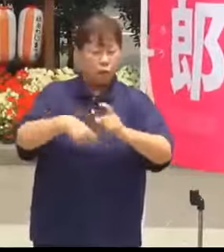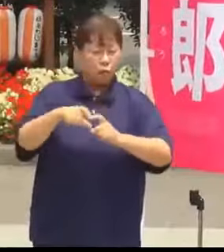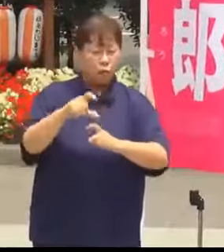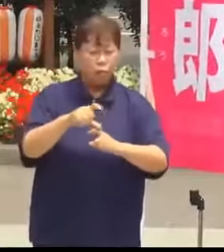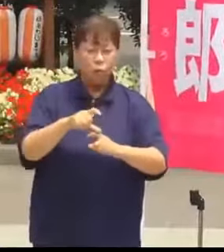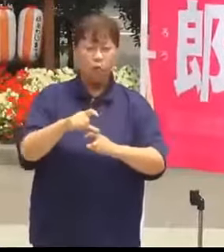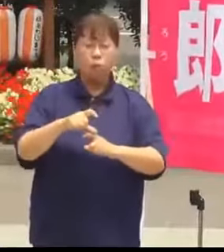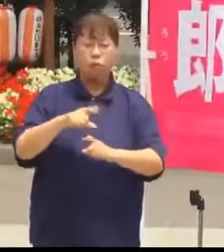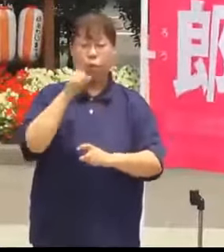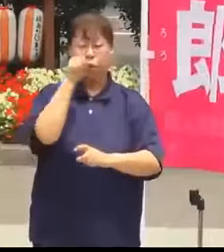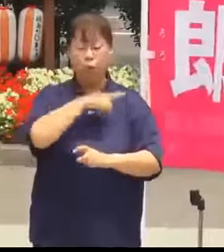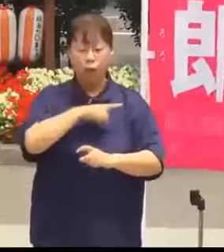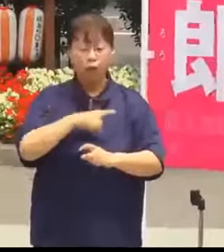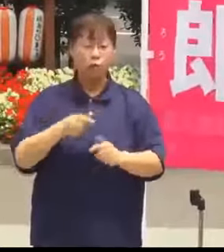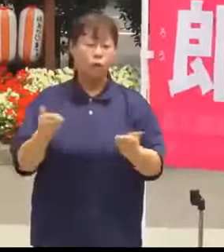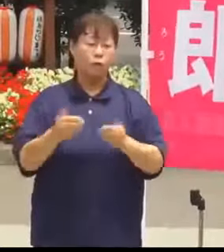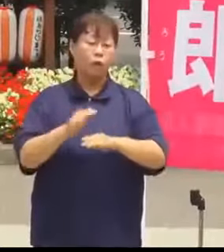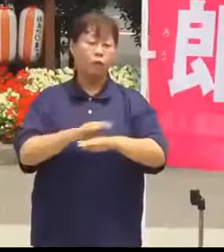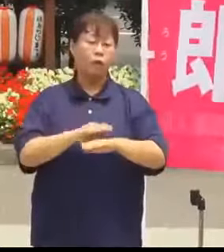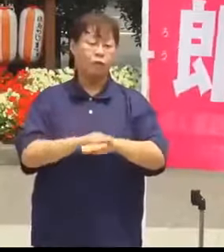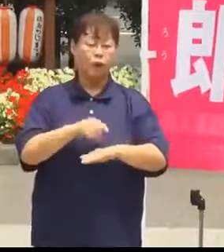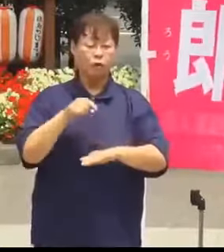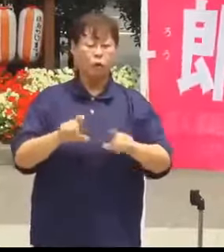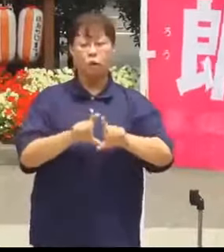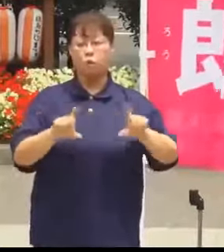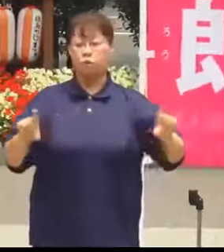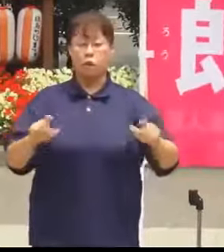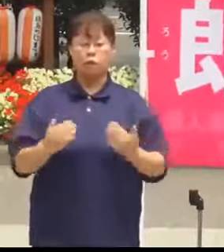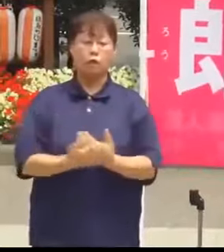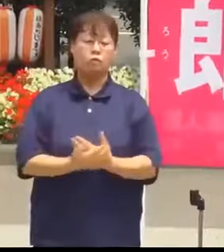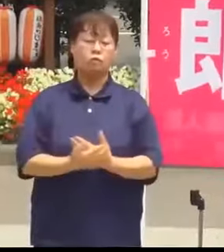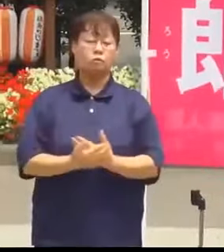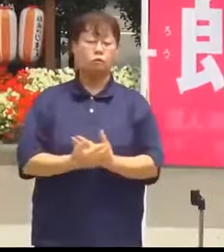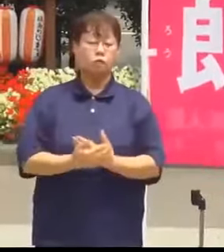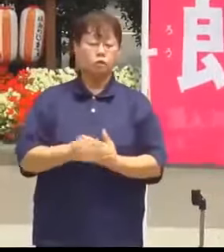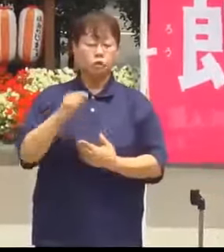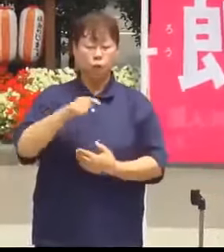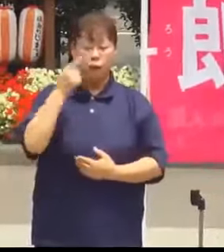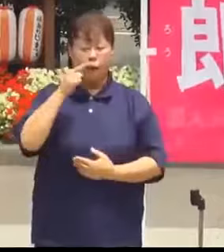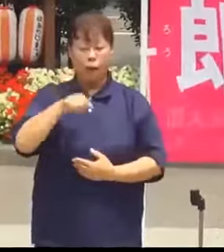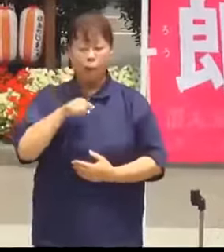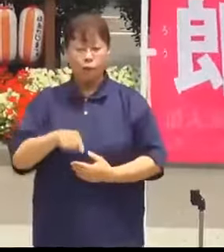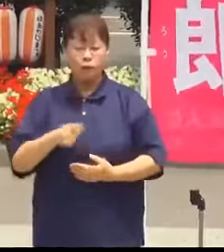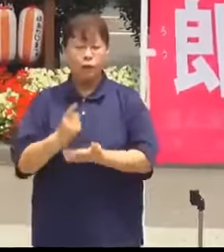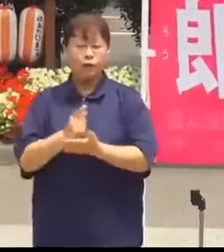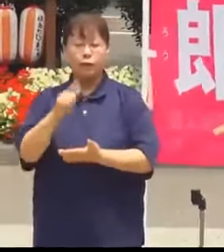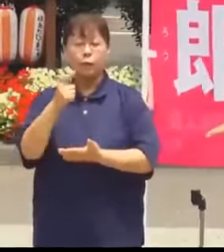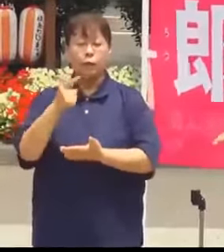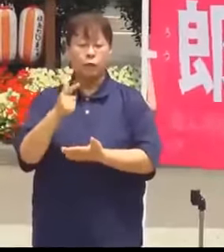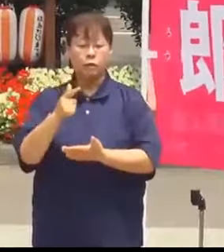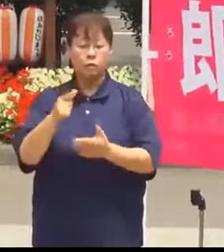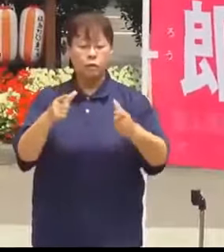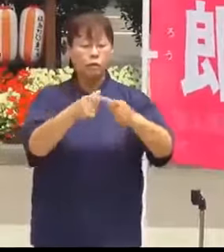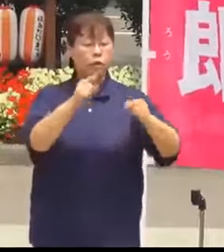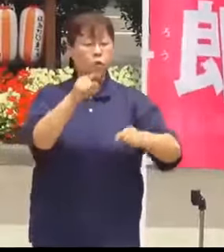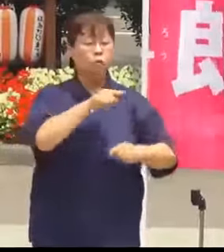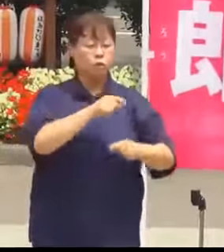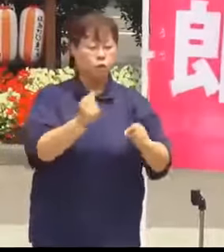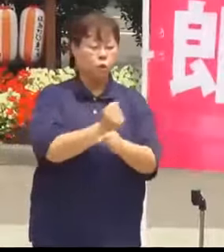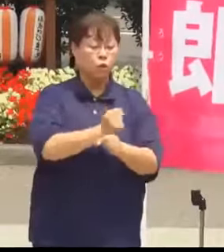方よりスタンダードになっていくそれは外国人の中だけではなく日本人の労働環境にも影響を及ぼし